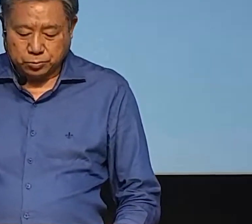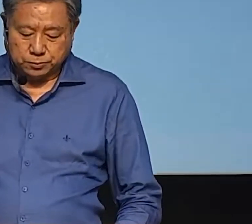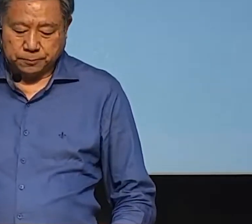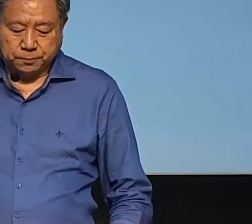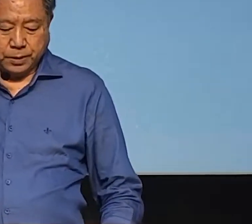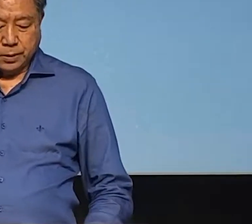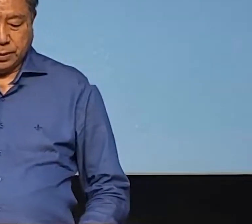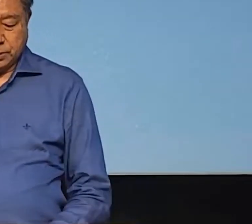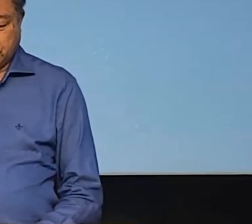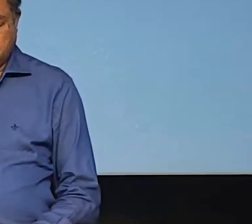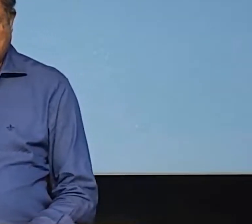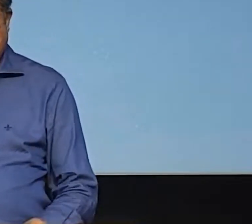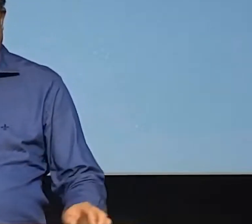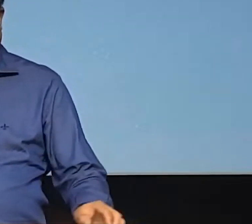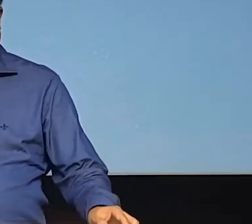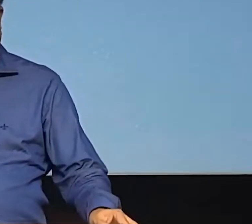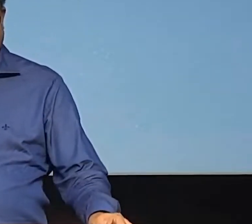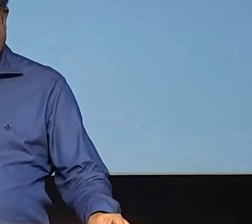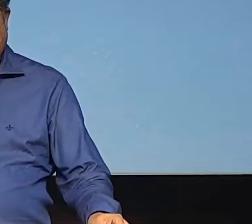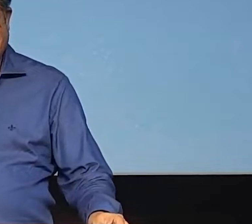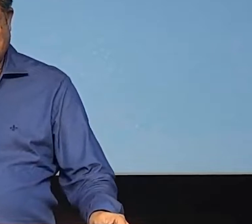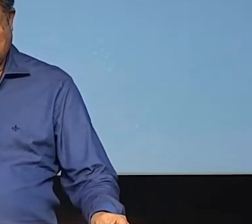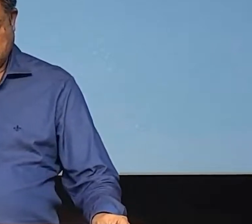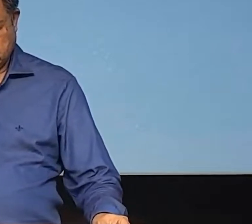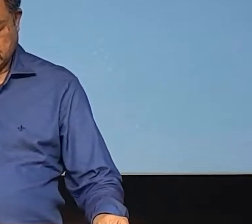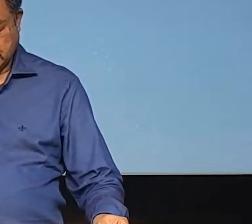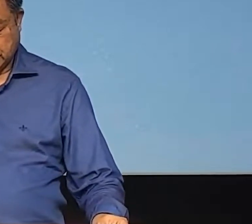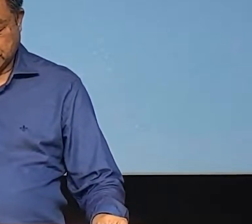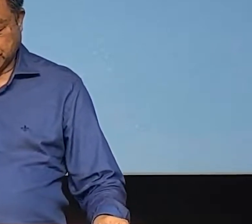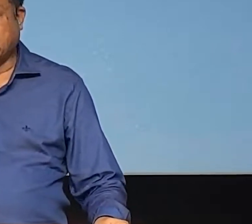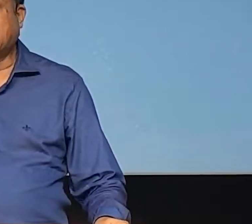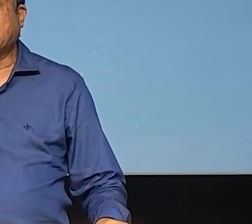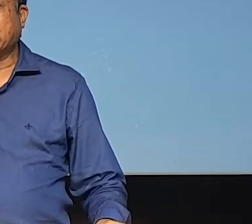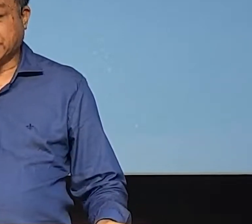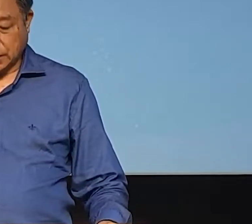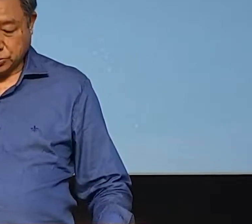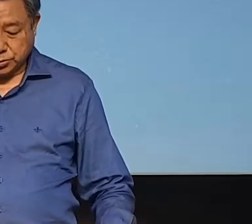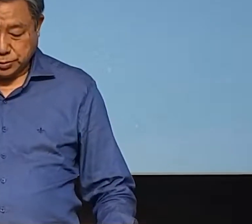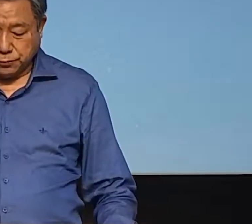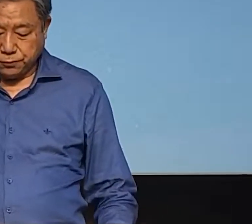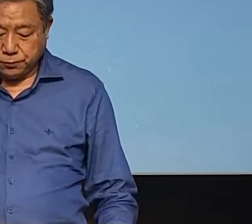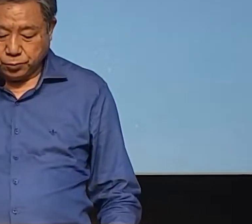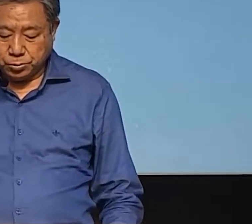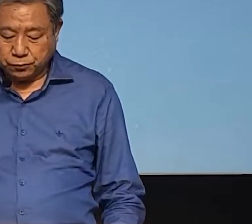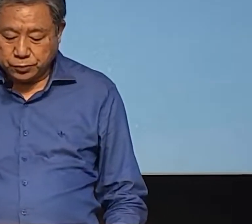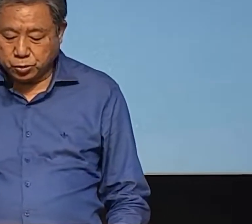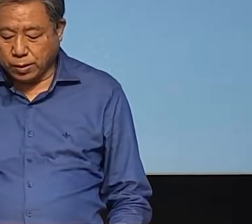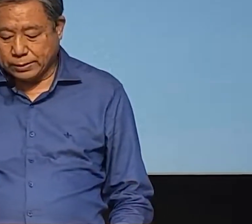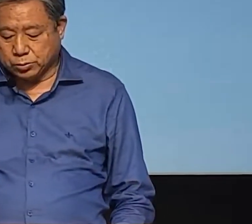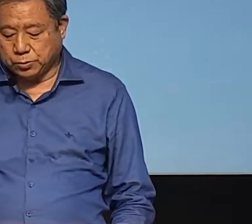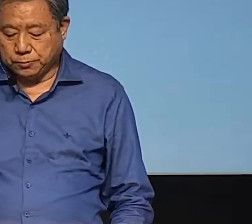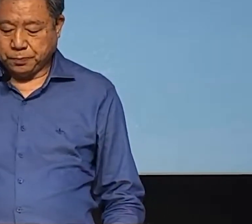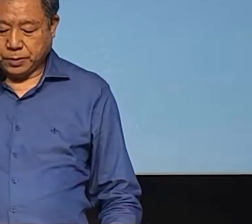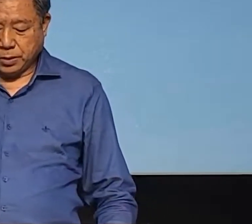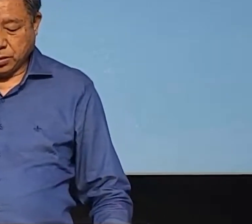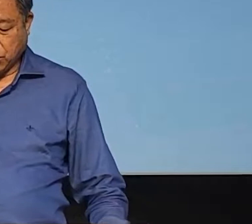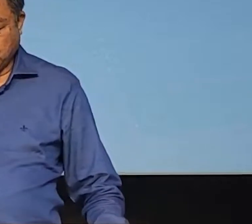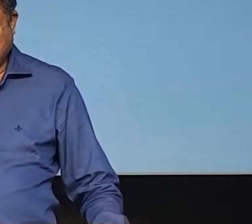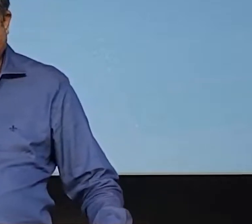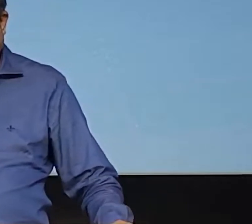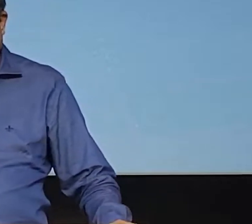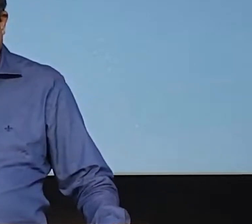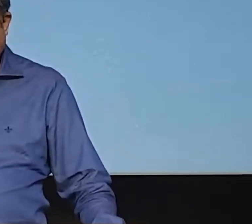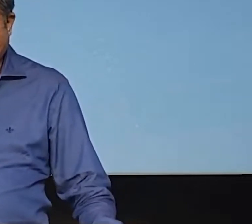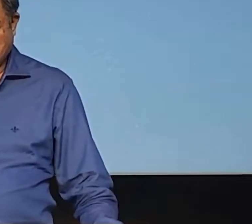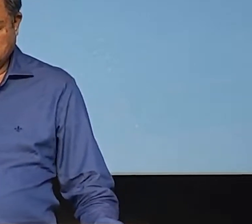São Paulo. Nós, hoje, chegamos à mensagem de número 24,